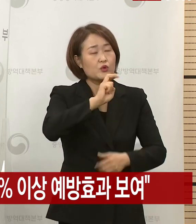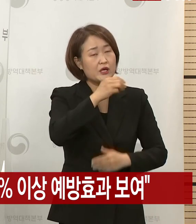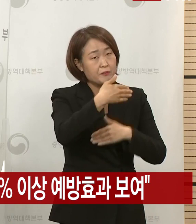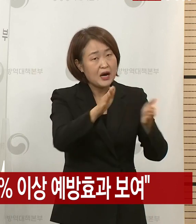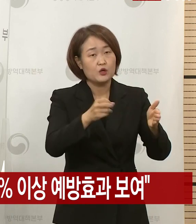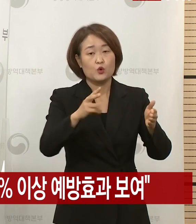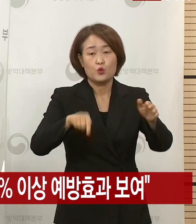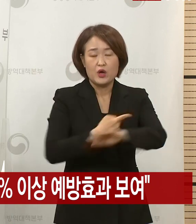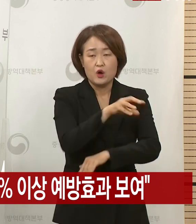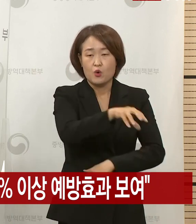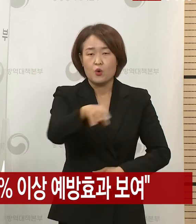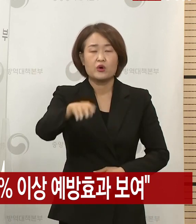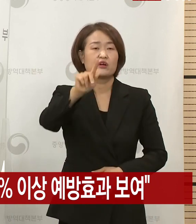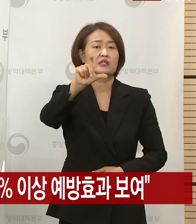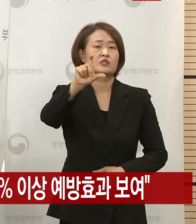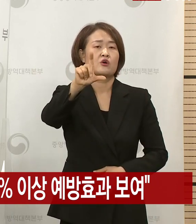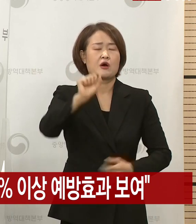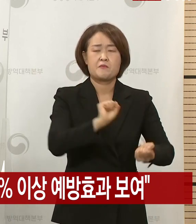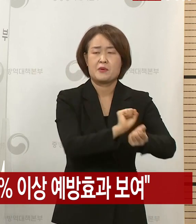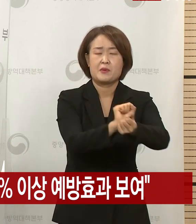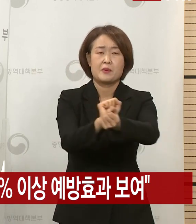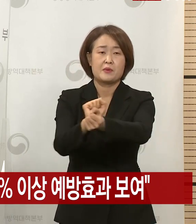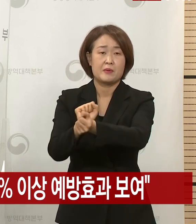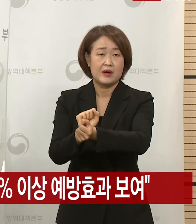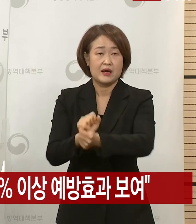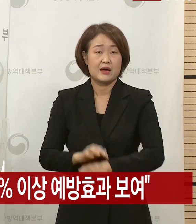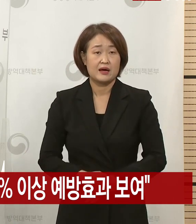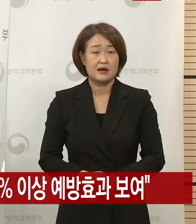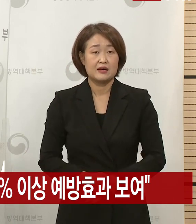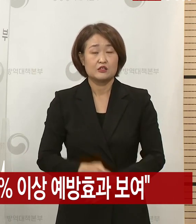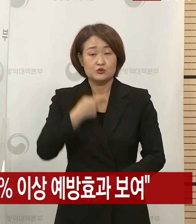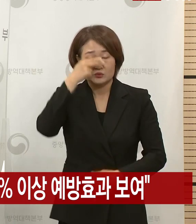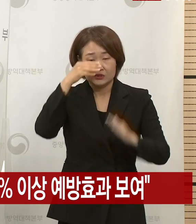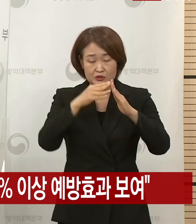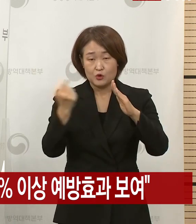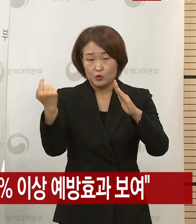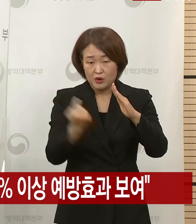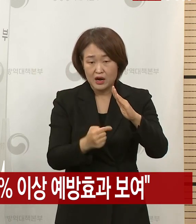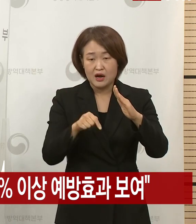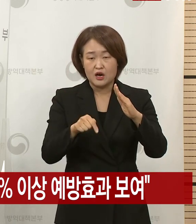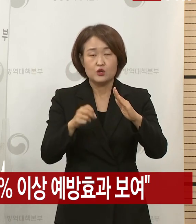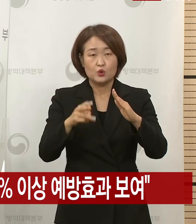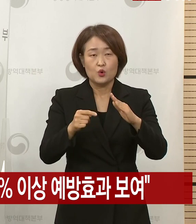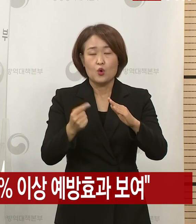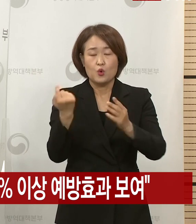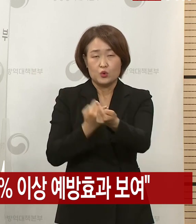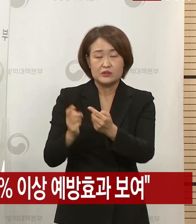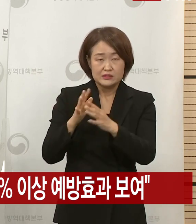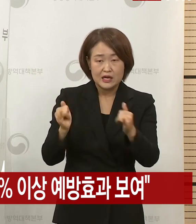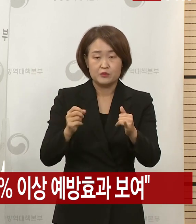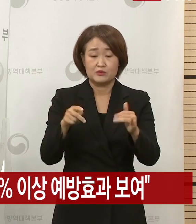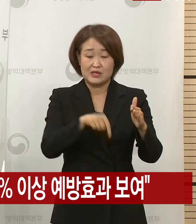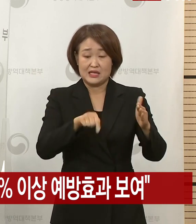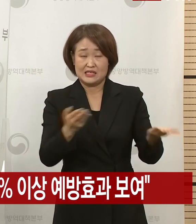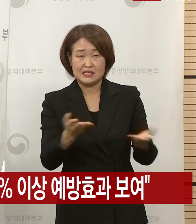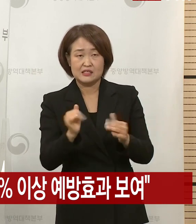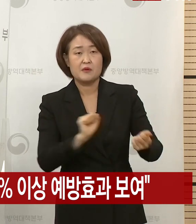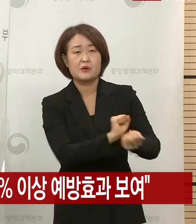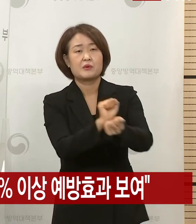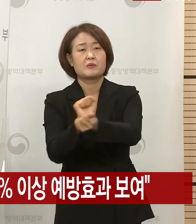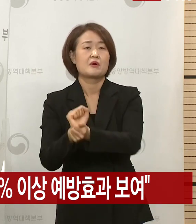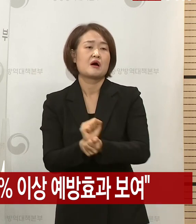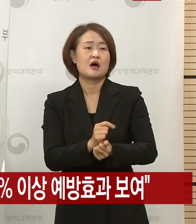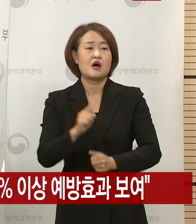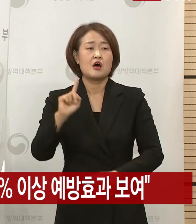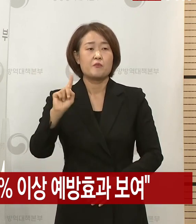총 15개 시설로 전파되었고 이용자와 종사자 등 171명의 감염자가 발생하였습니다.